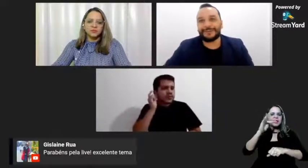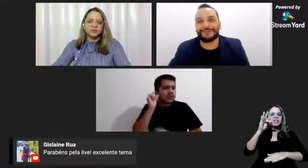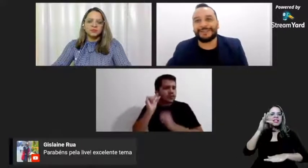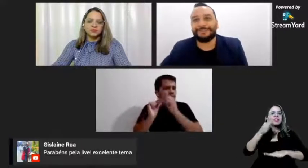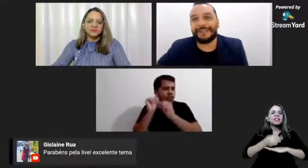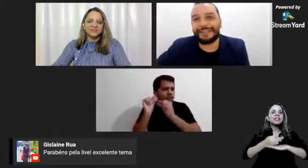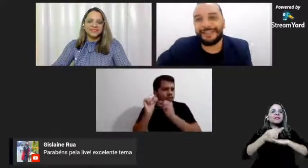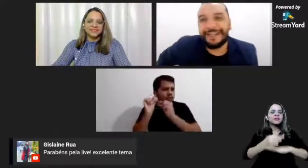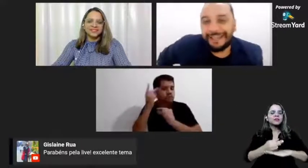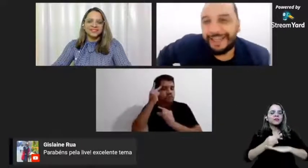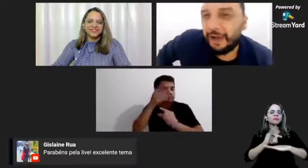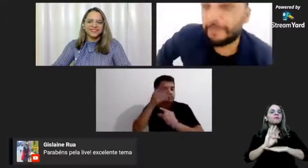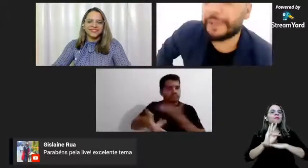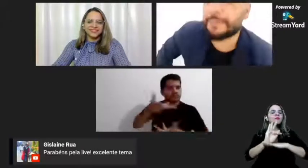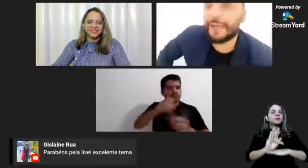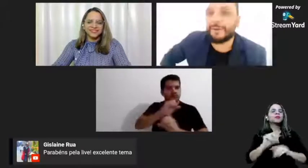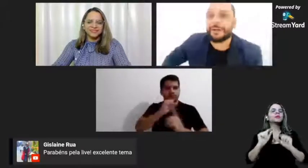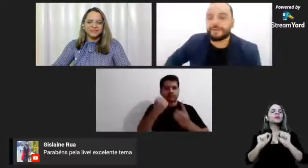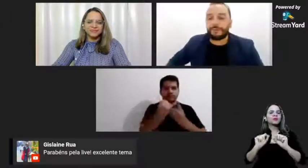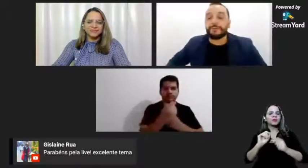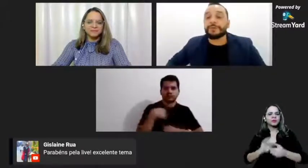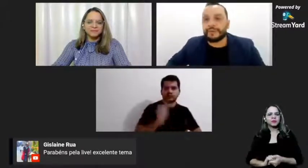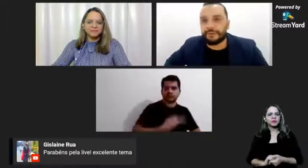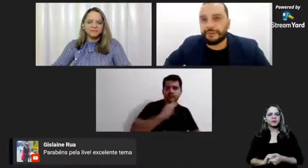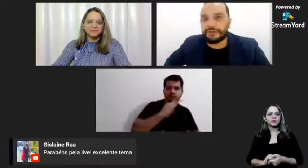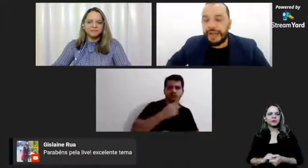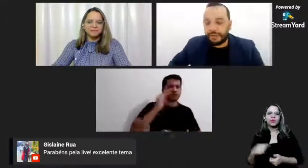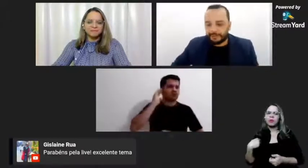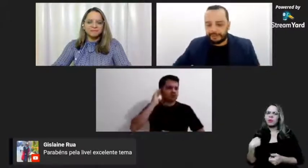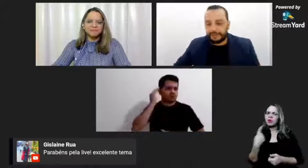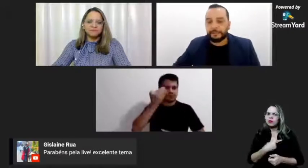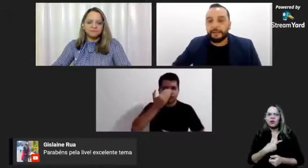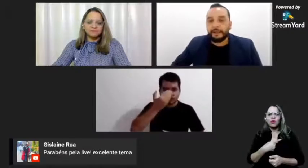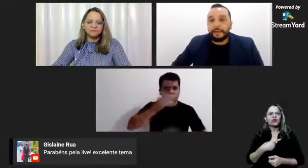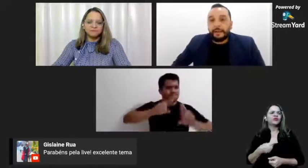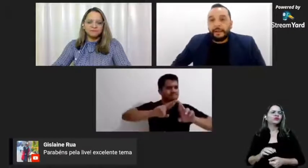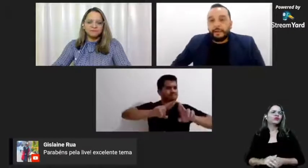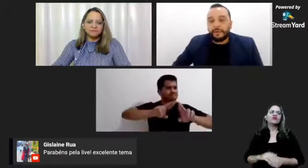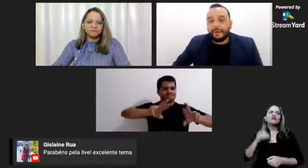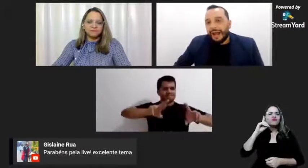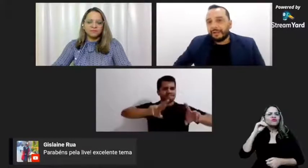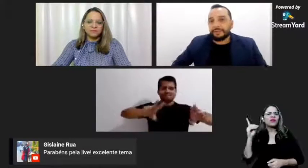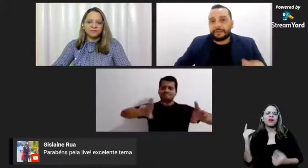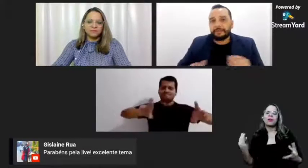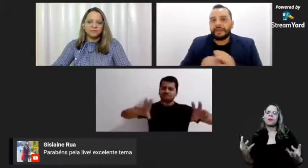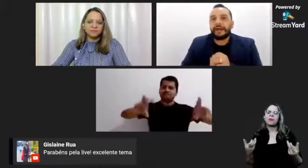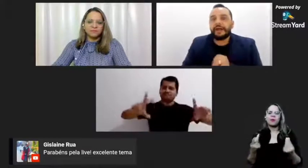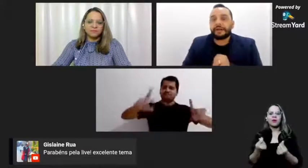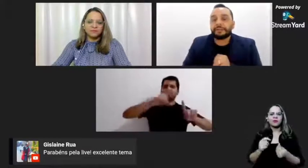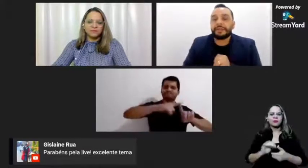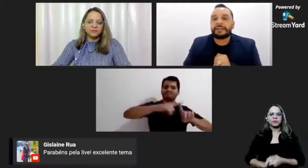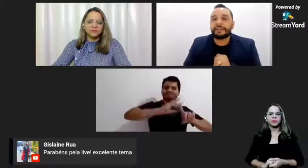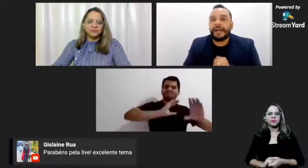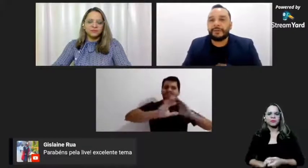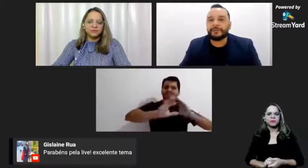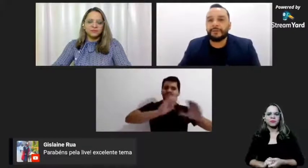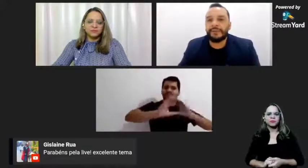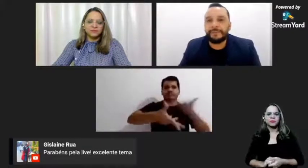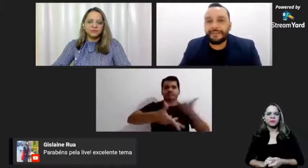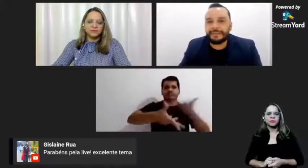na sua pergunta que você fez, que realmente para nós foi um divisor de águas, né? O Carlos, eu já